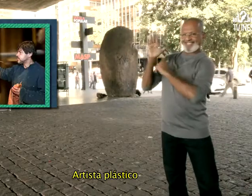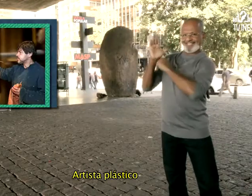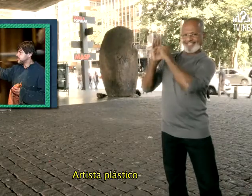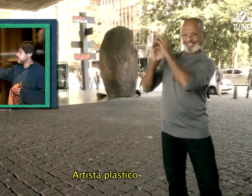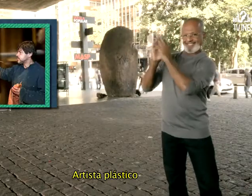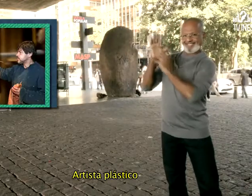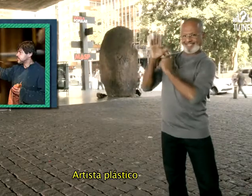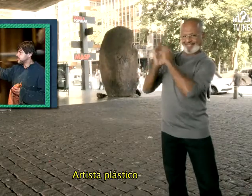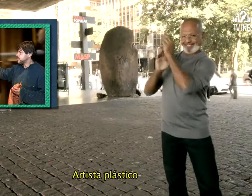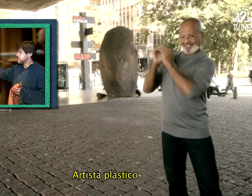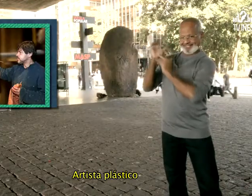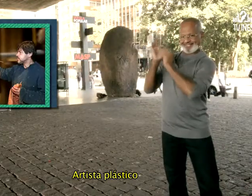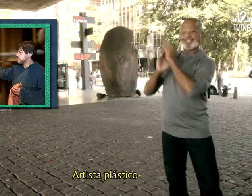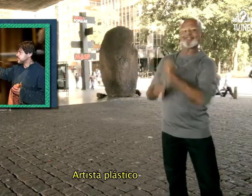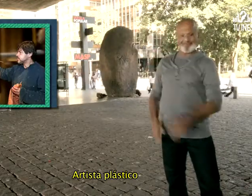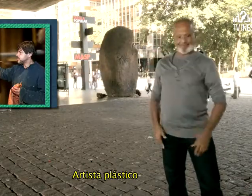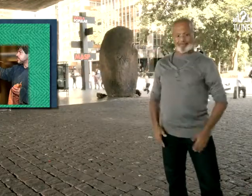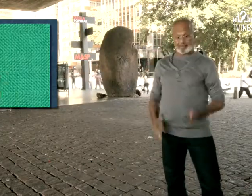Artista plástico.